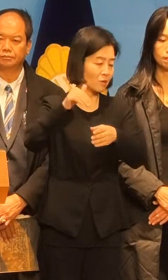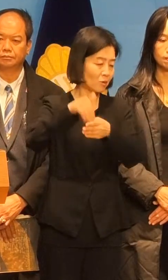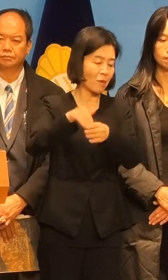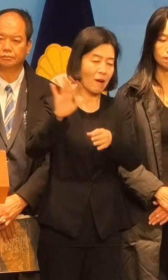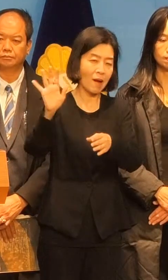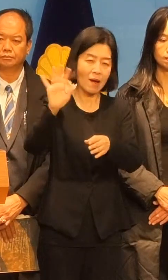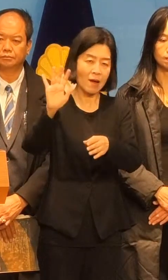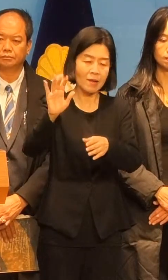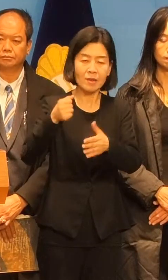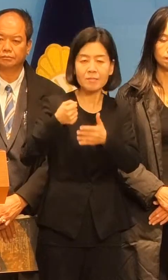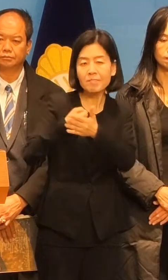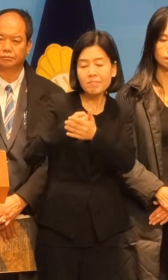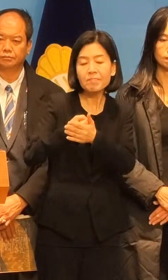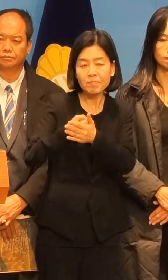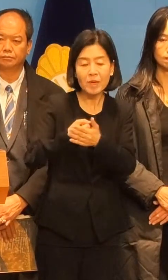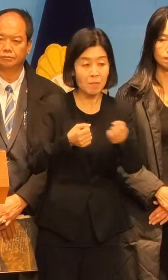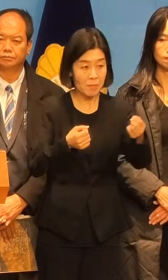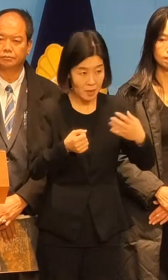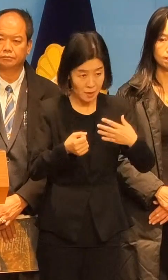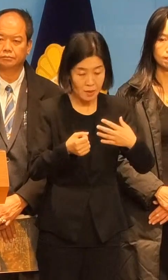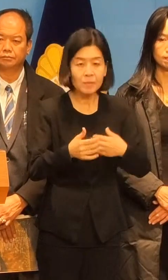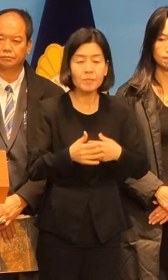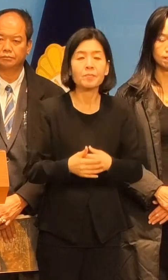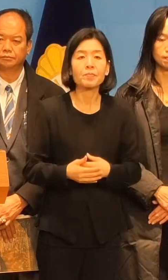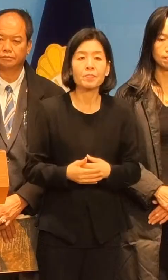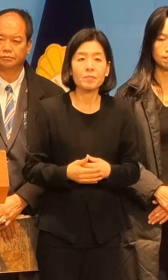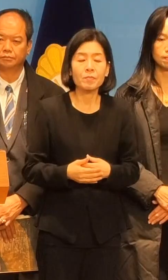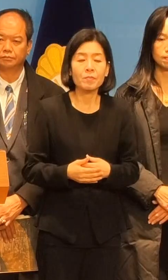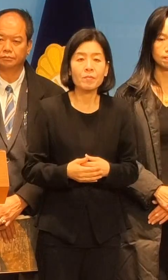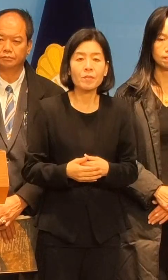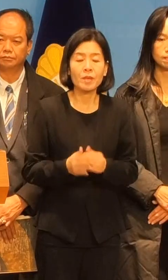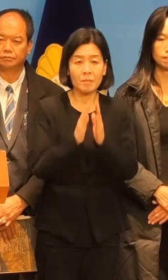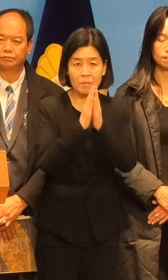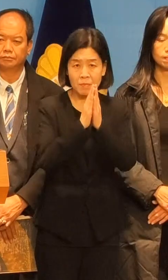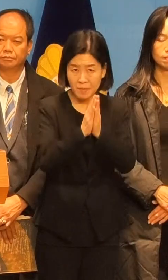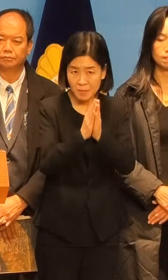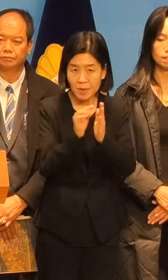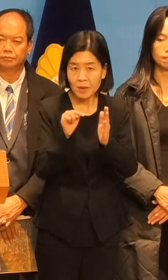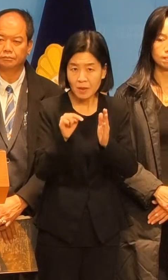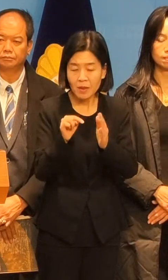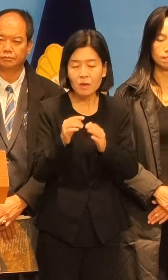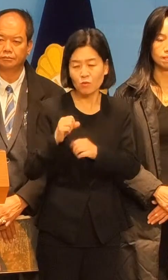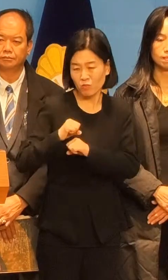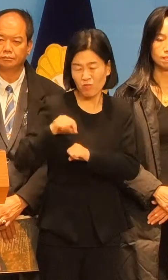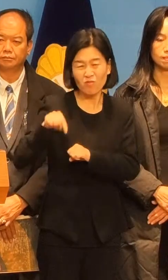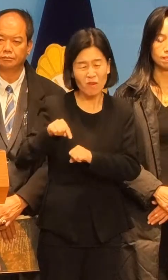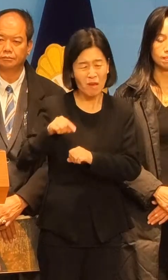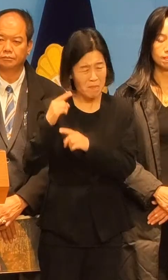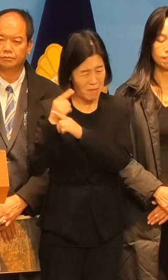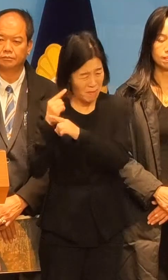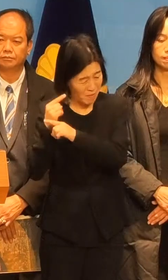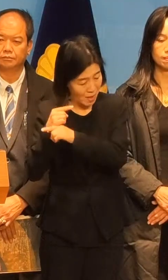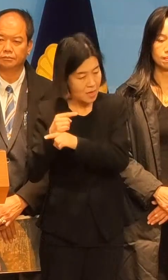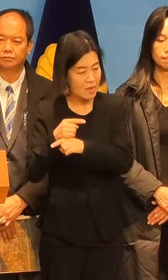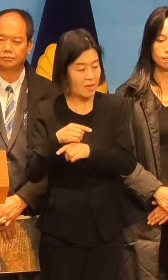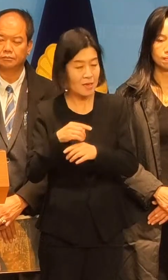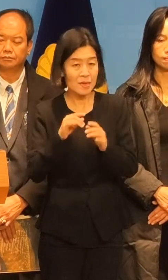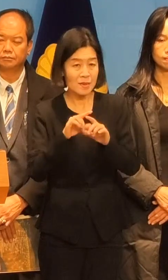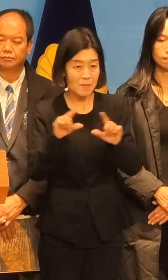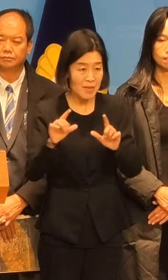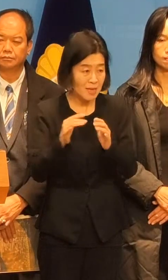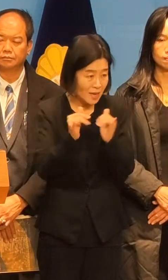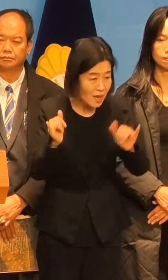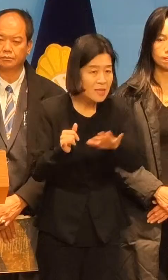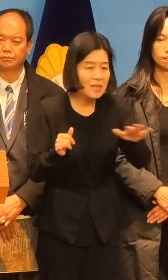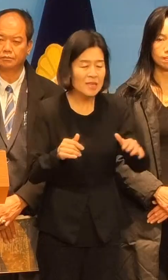않은 것이라고 발표했습니다. 미얀마 군부는 매일같이 민간인들을 살해하고